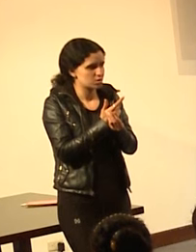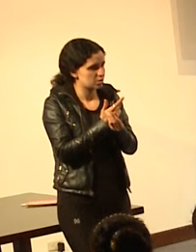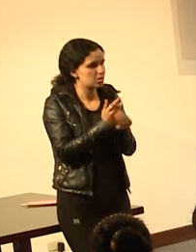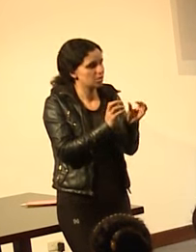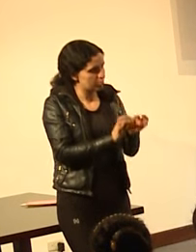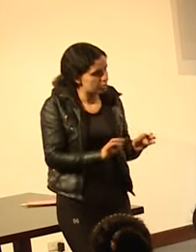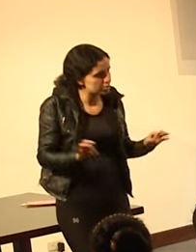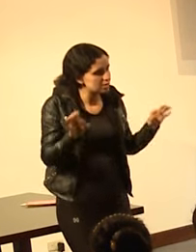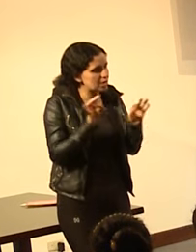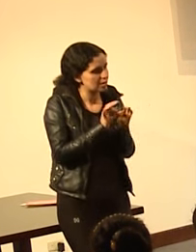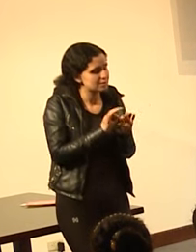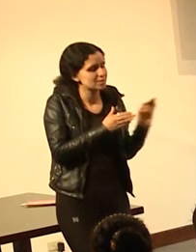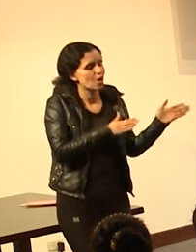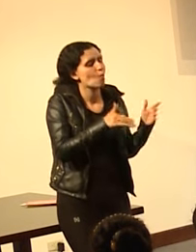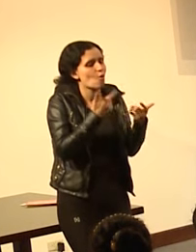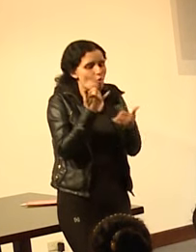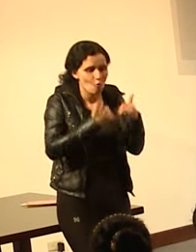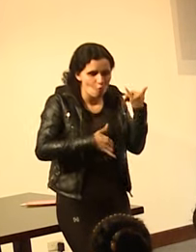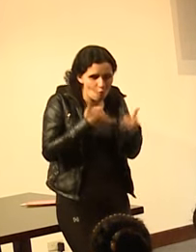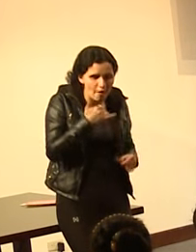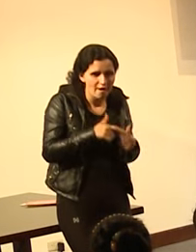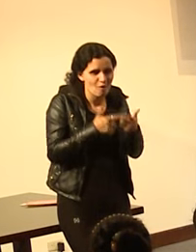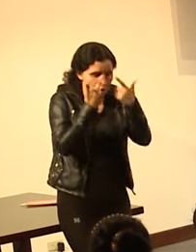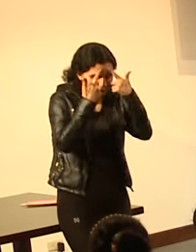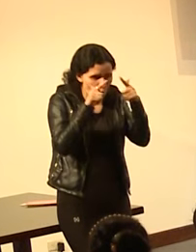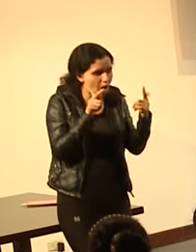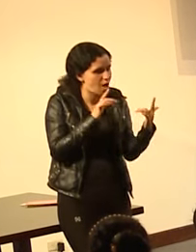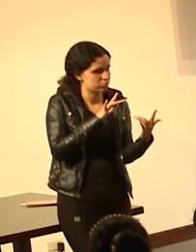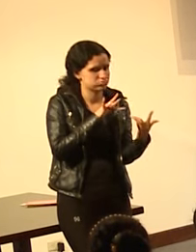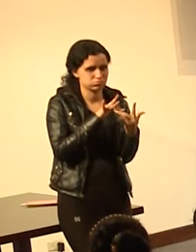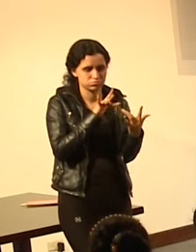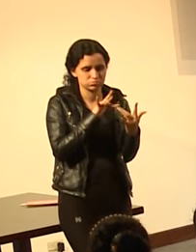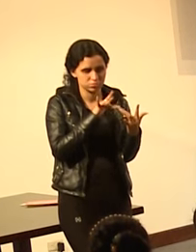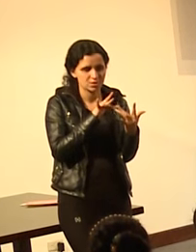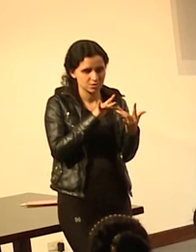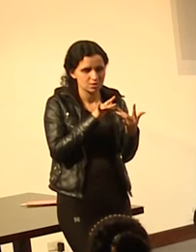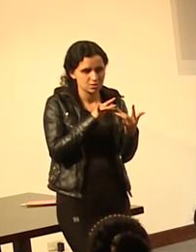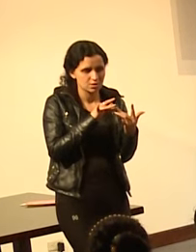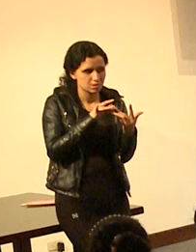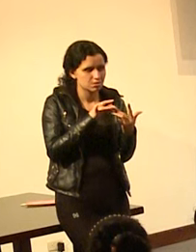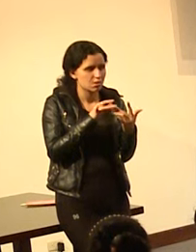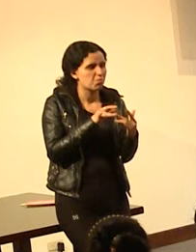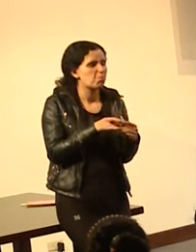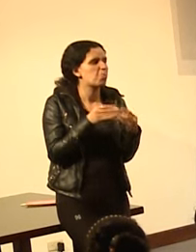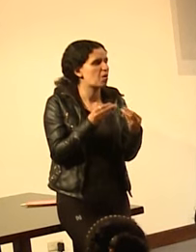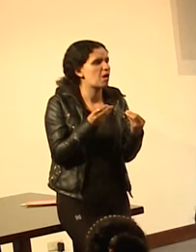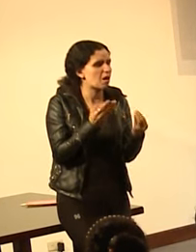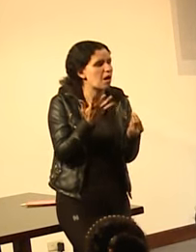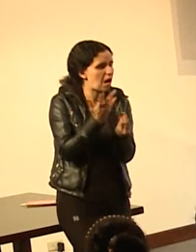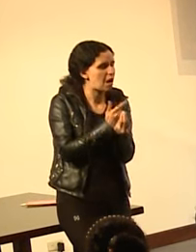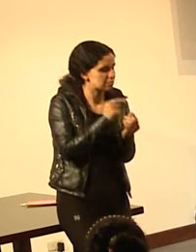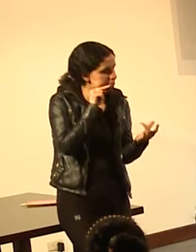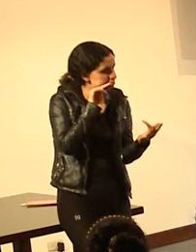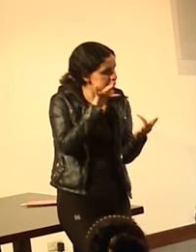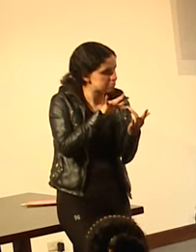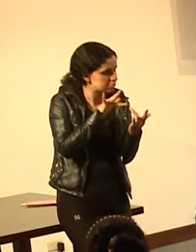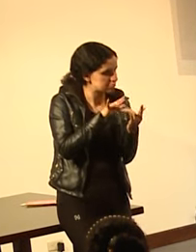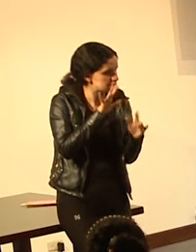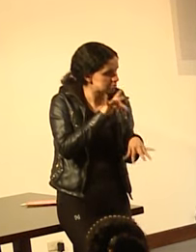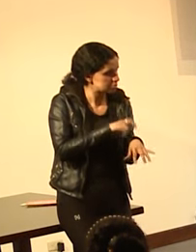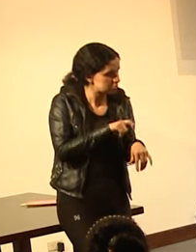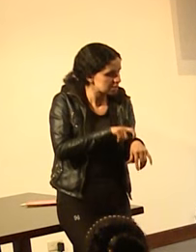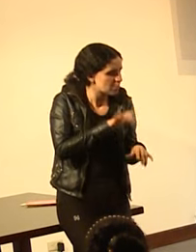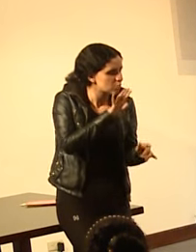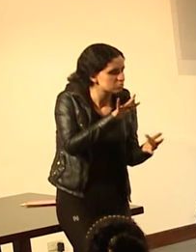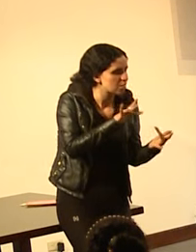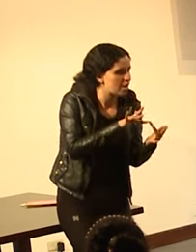juego, el lenguaje y la pertinencia, ¿no? De por qué le vamos a enseñar el arte si no es. Ajá. También dice